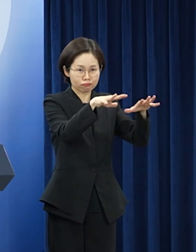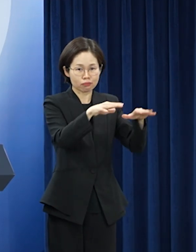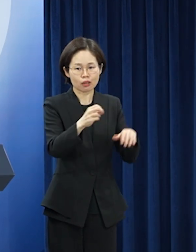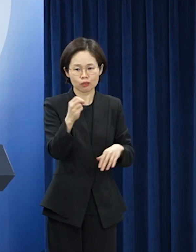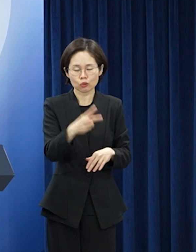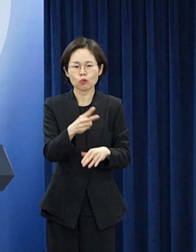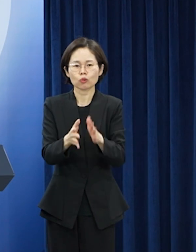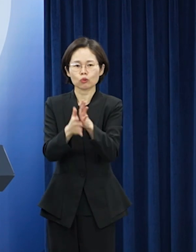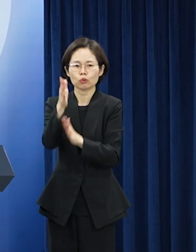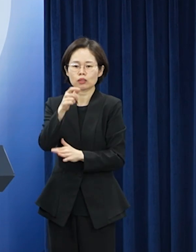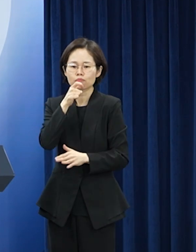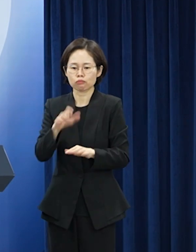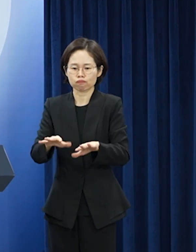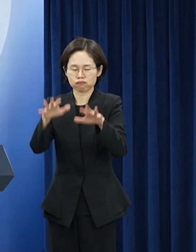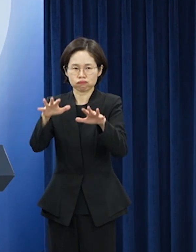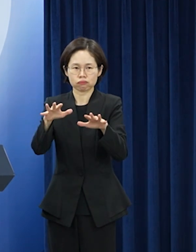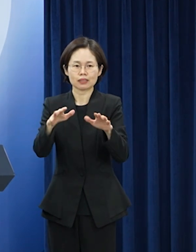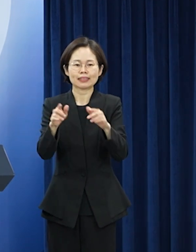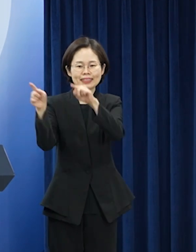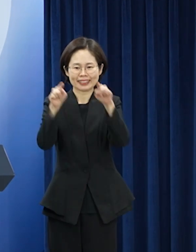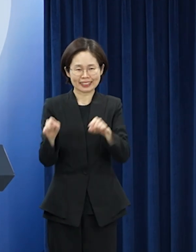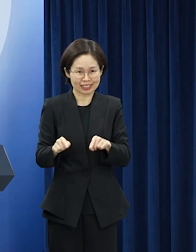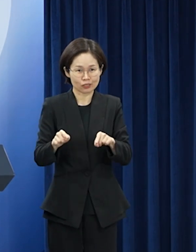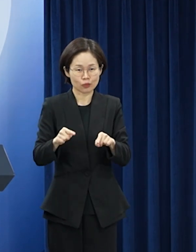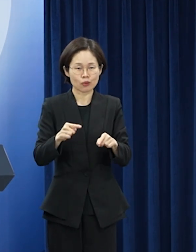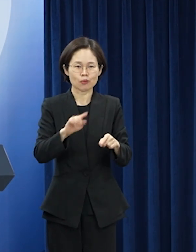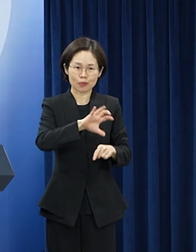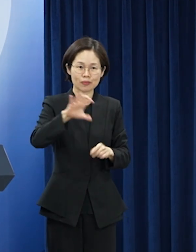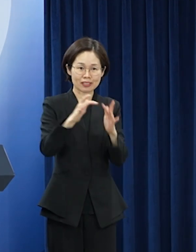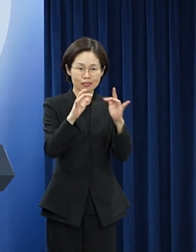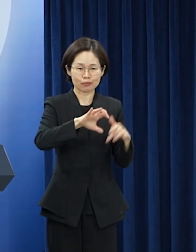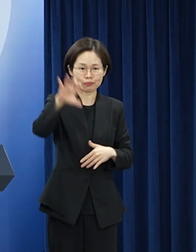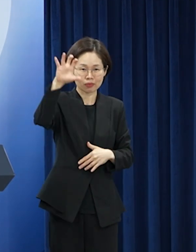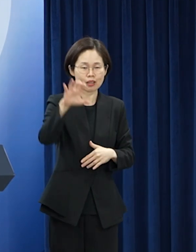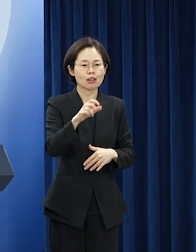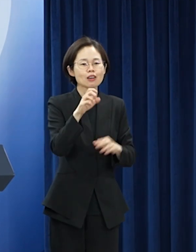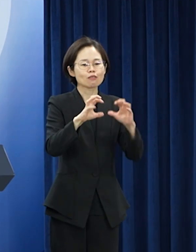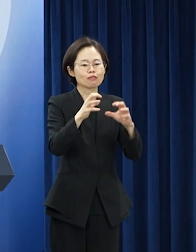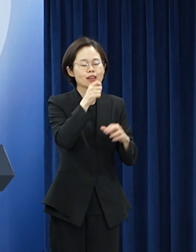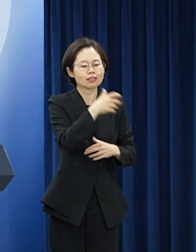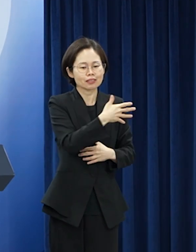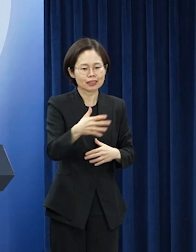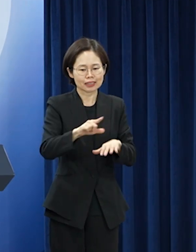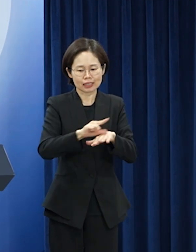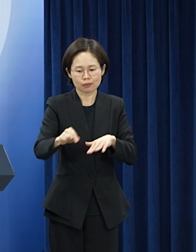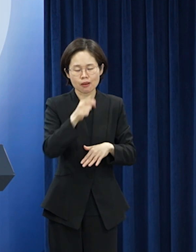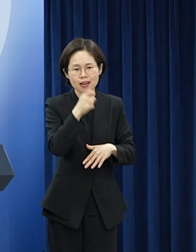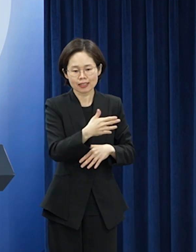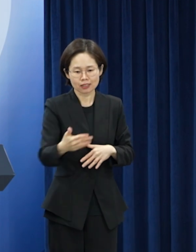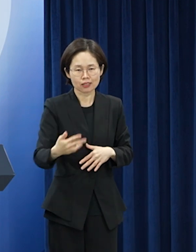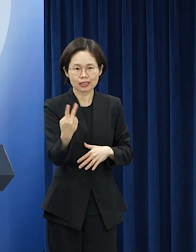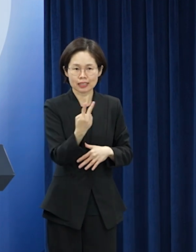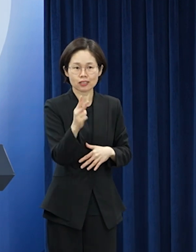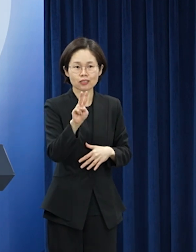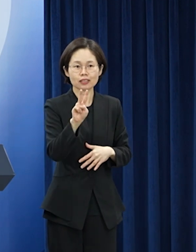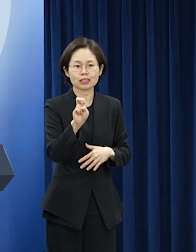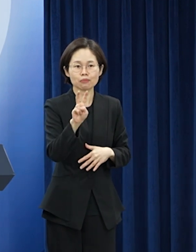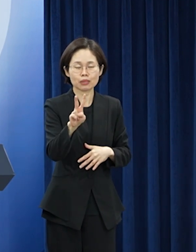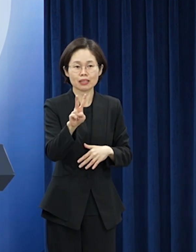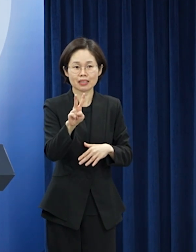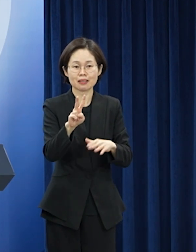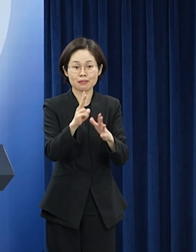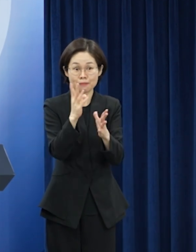지도의 활용도 또한 높이겠습니다. 국가 하천과 지방 하천에 대해 2022년 말에 제작